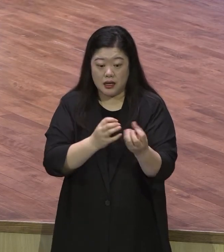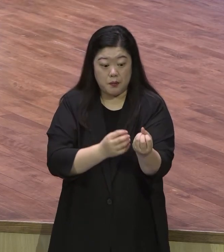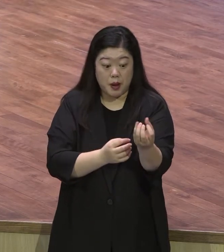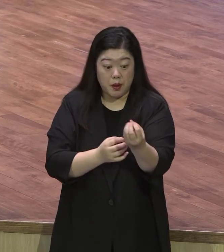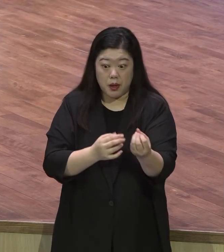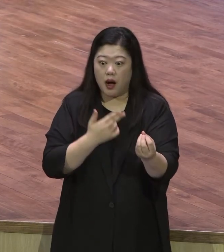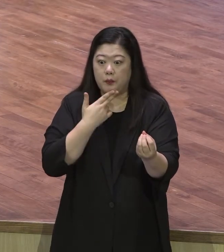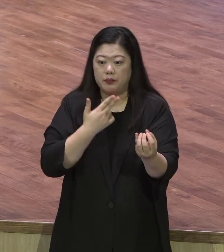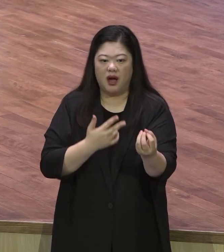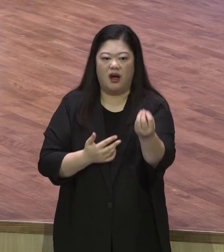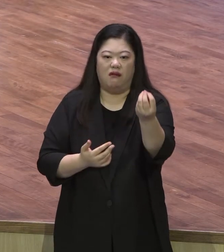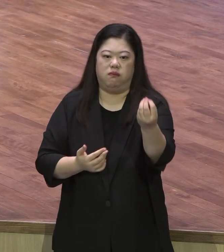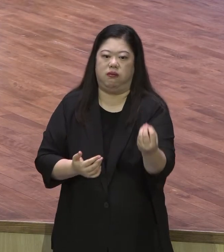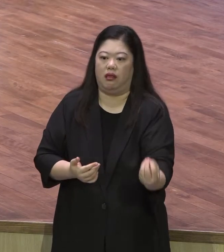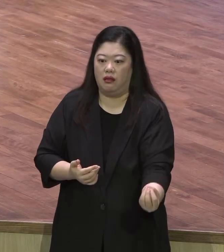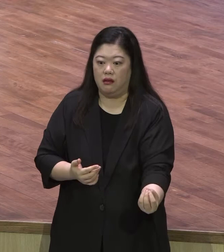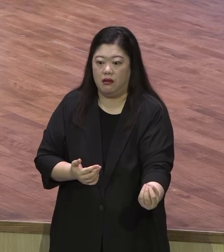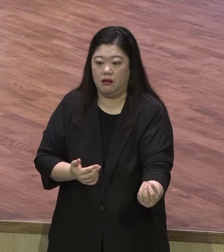수중감별법